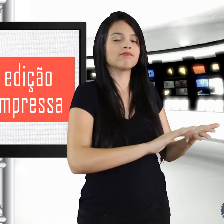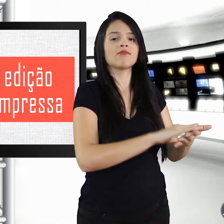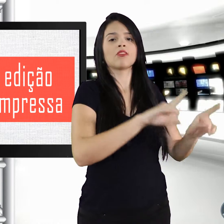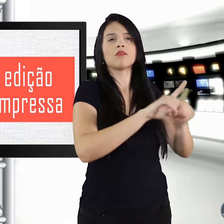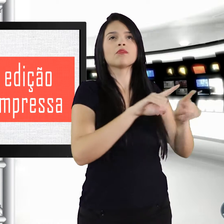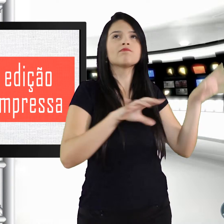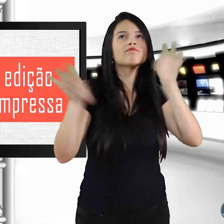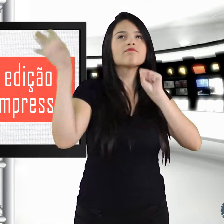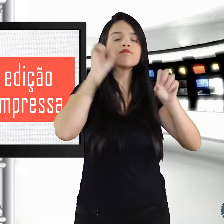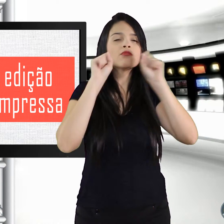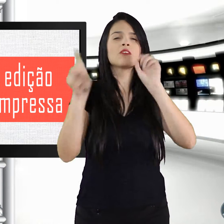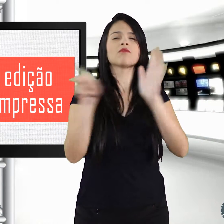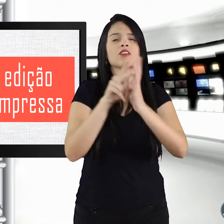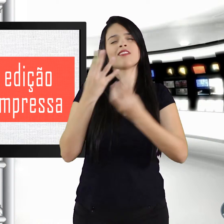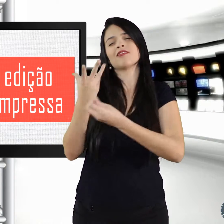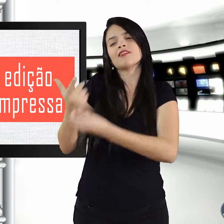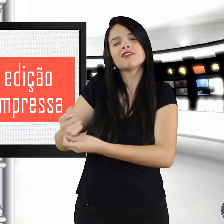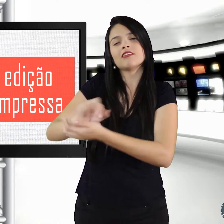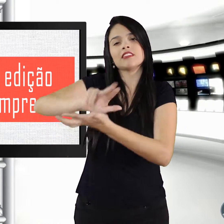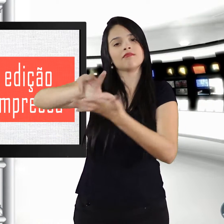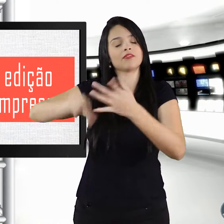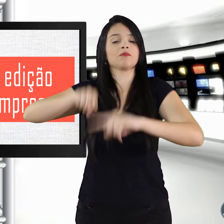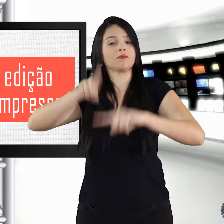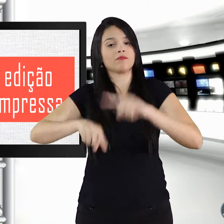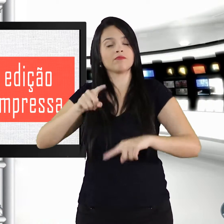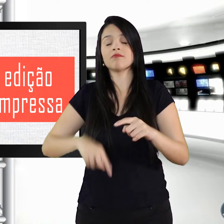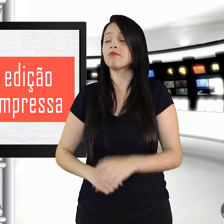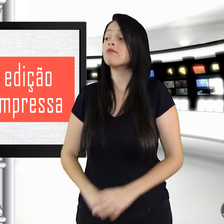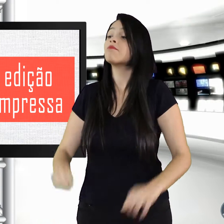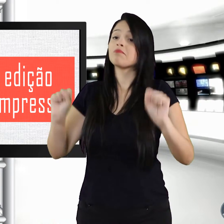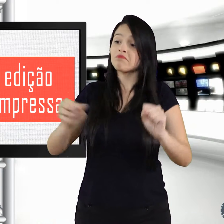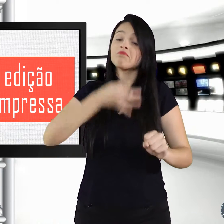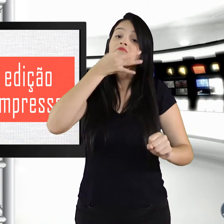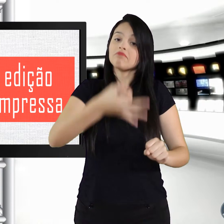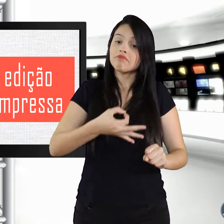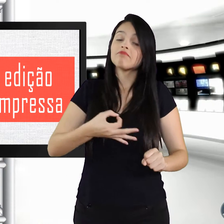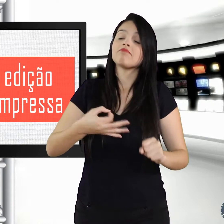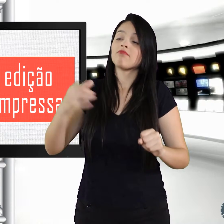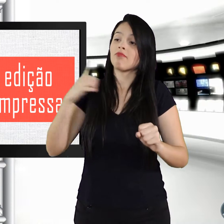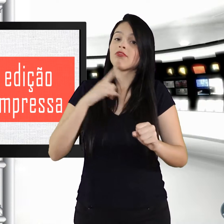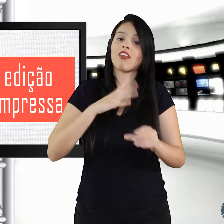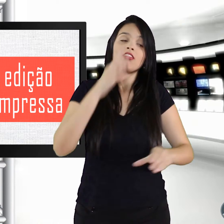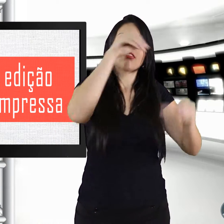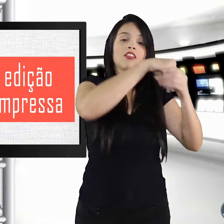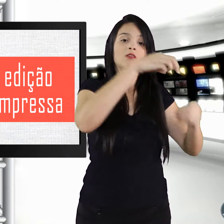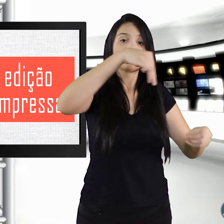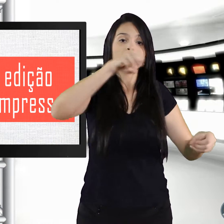artísticas, entre outros produtos. Posso citar nosso material instalado no Memorial da América Latina. São